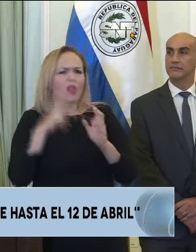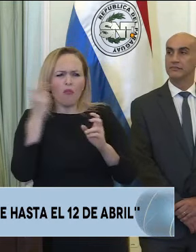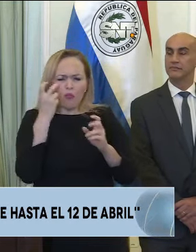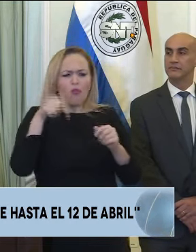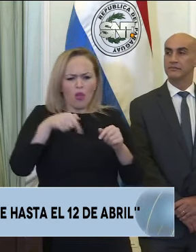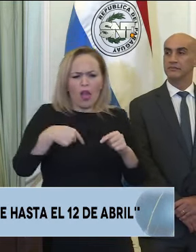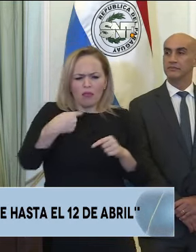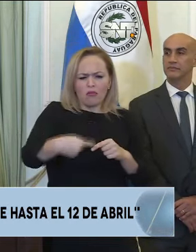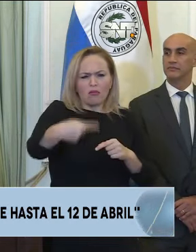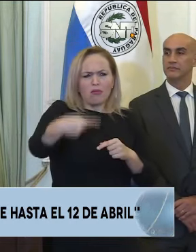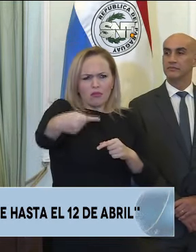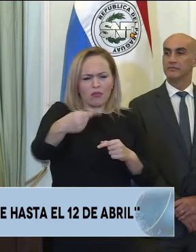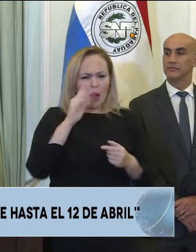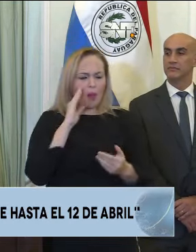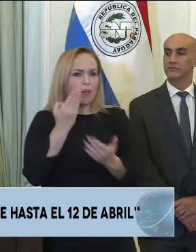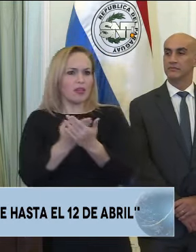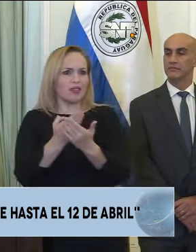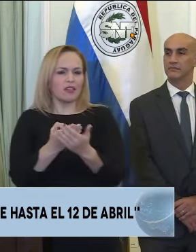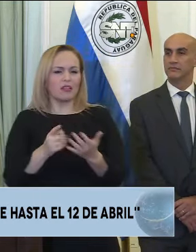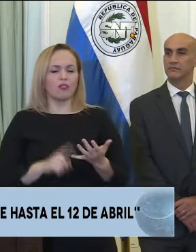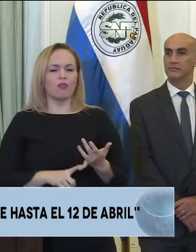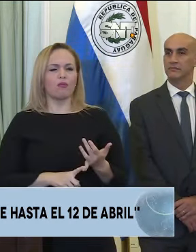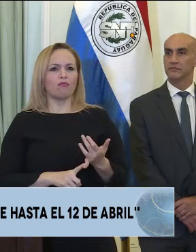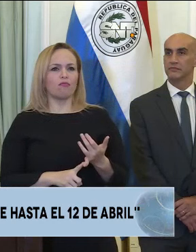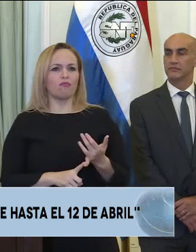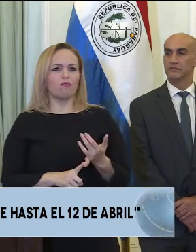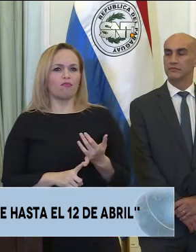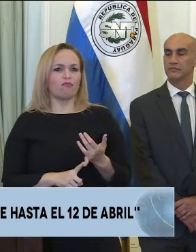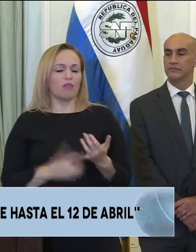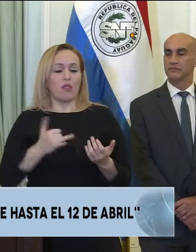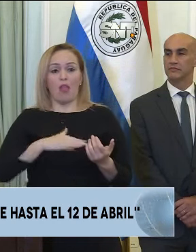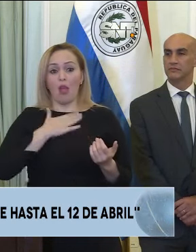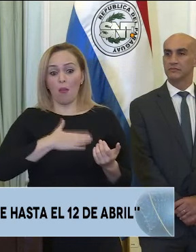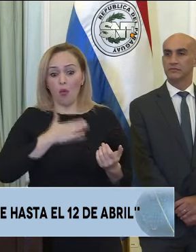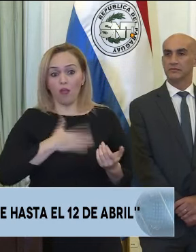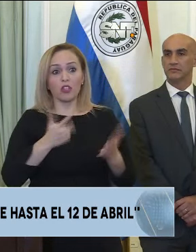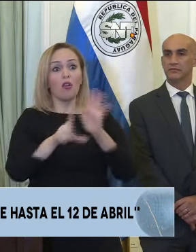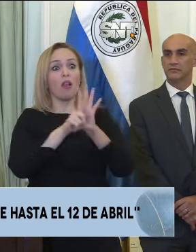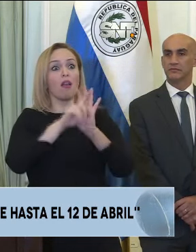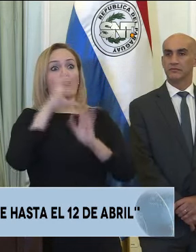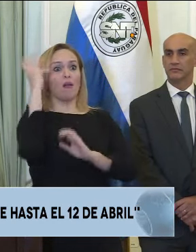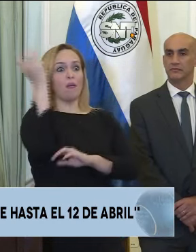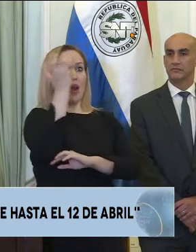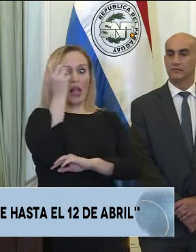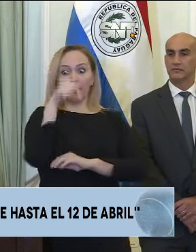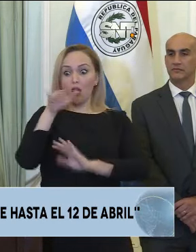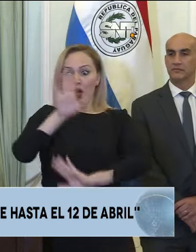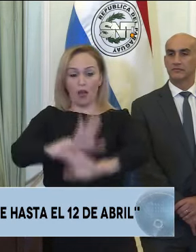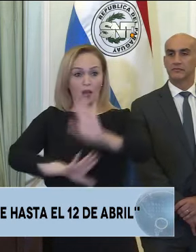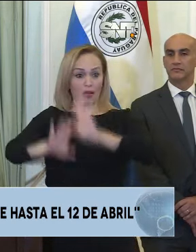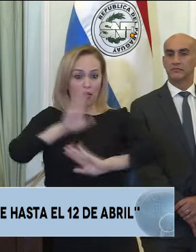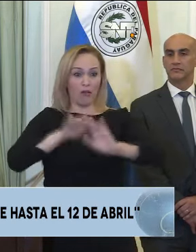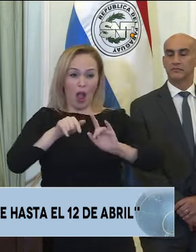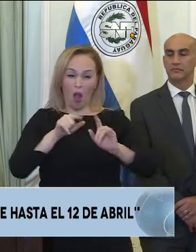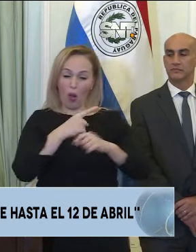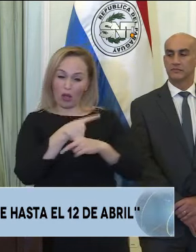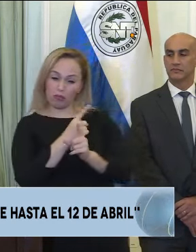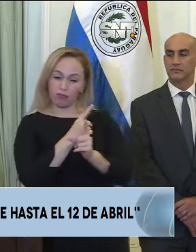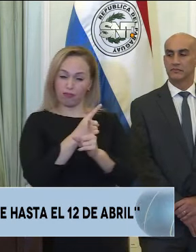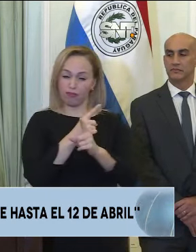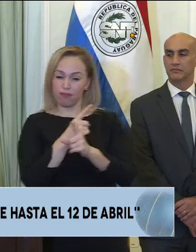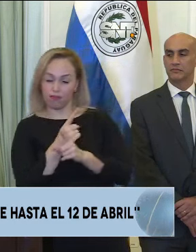que se tomarán a partir de la presentación, mejor dicho, la aprobación de la ley de emergencia que está siendo preparada, está siendo ajustada y